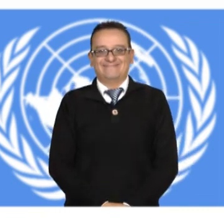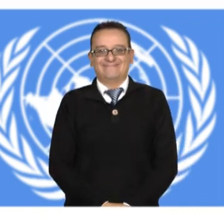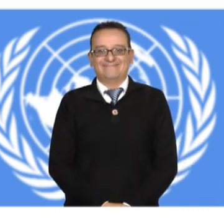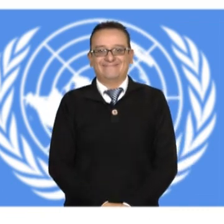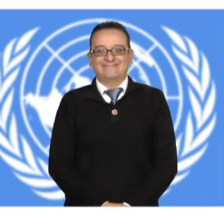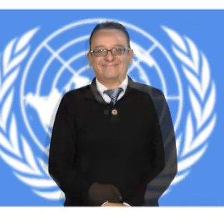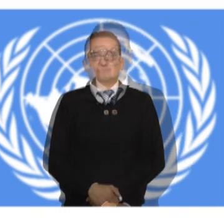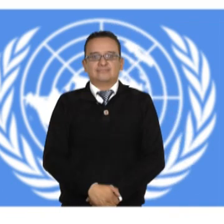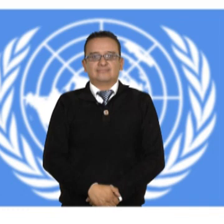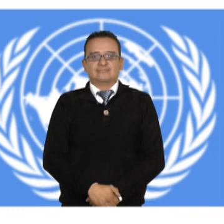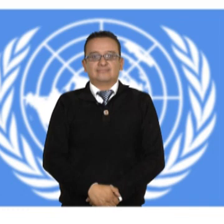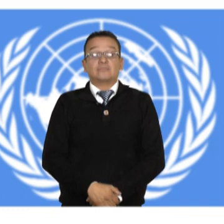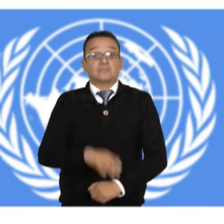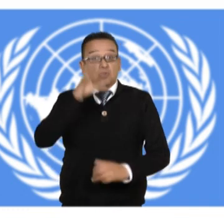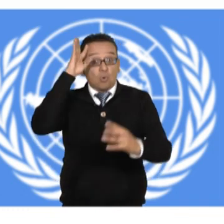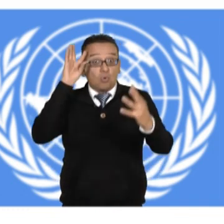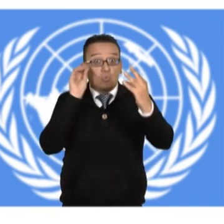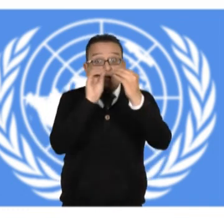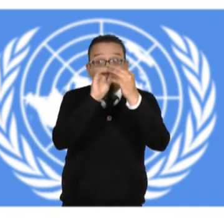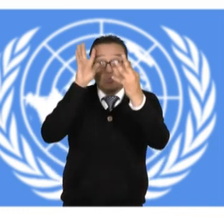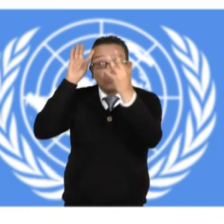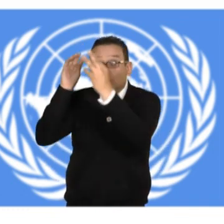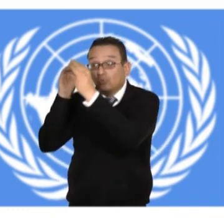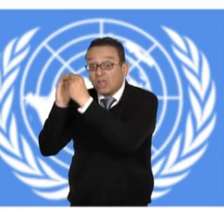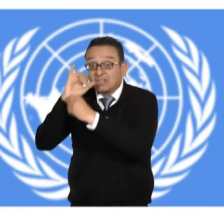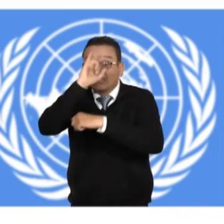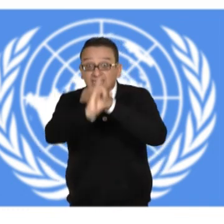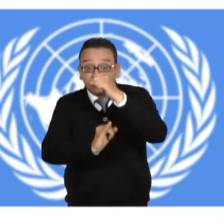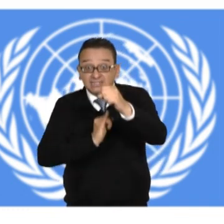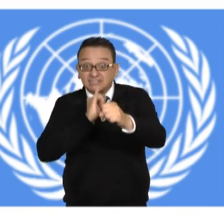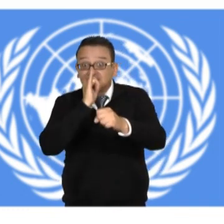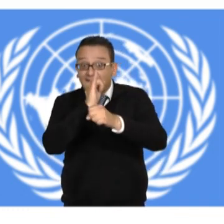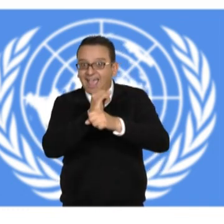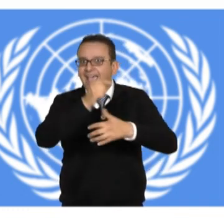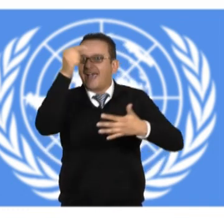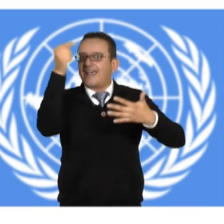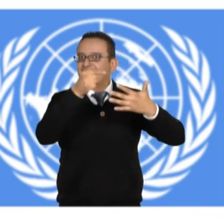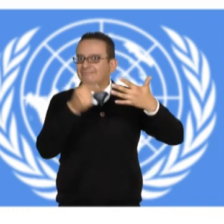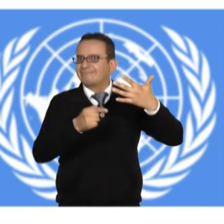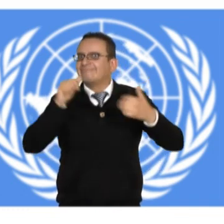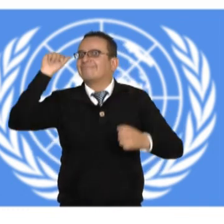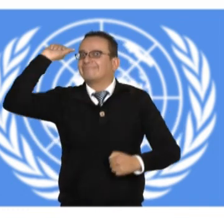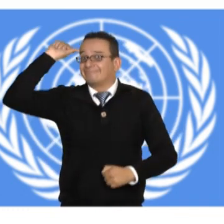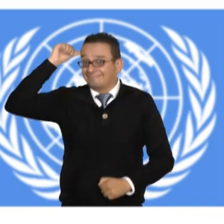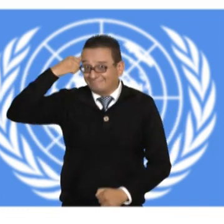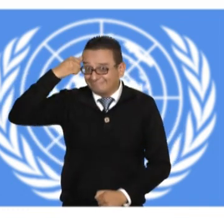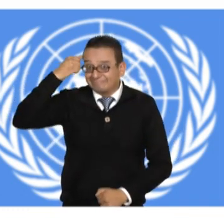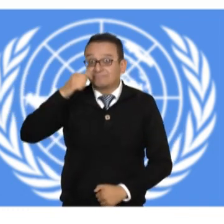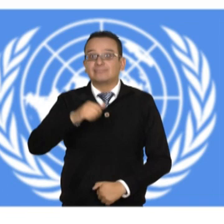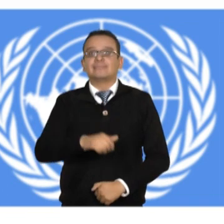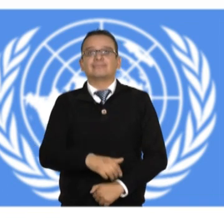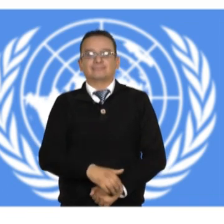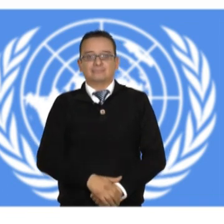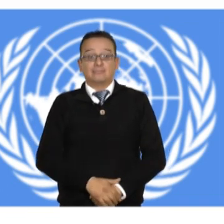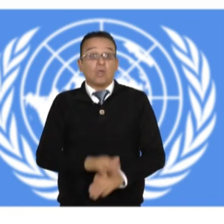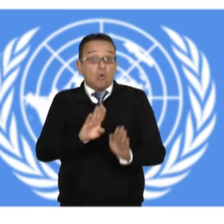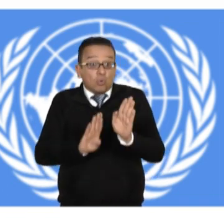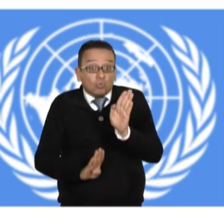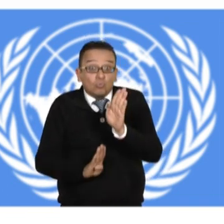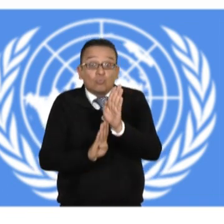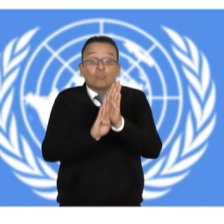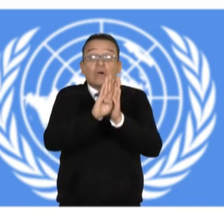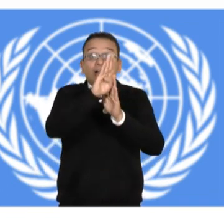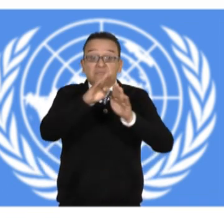sin discriminación. D. Recordando el Pacto Internacional de Derechos Económicos, Sociales y